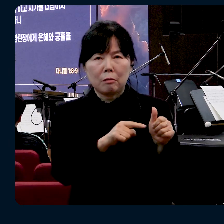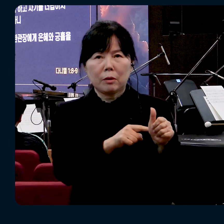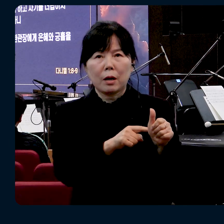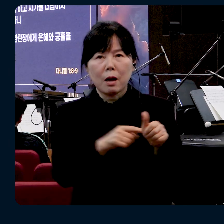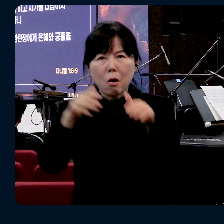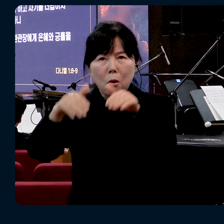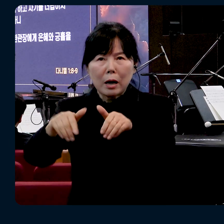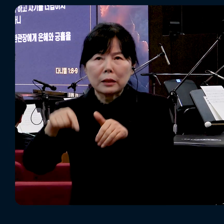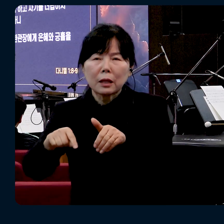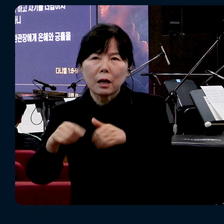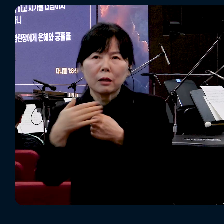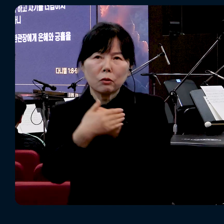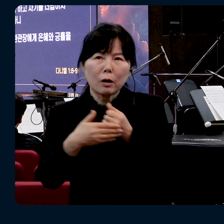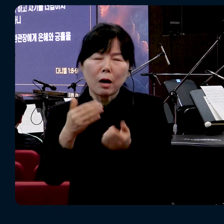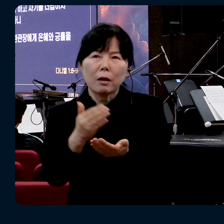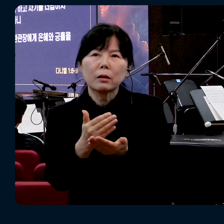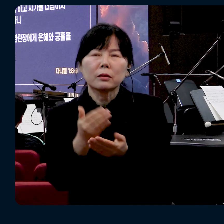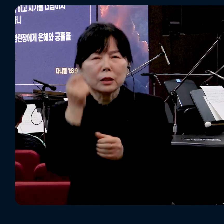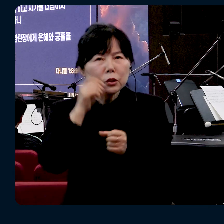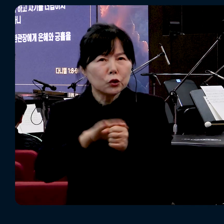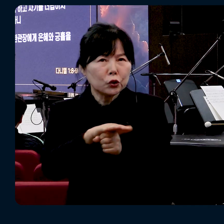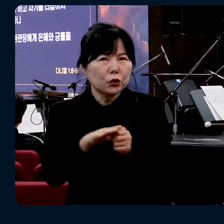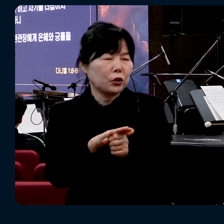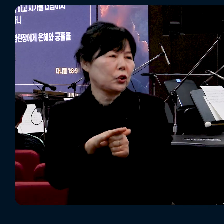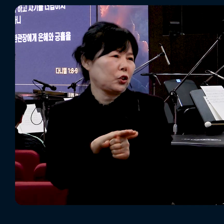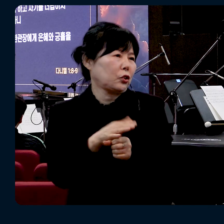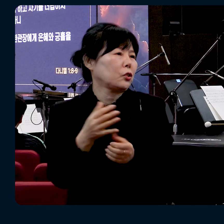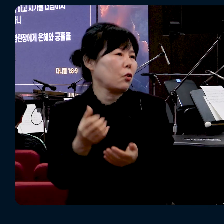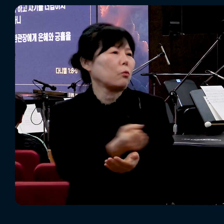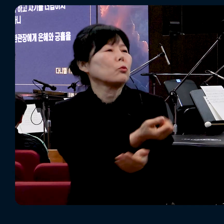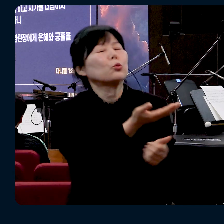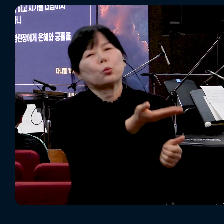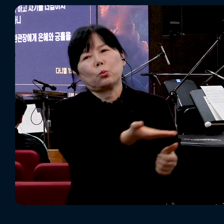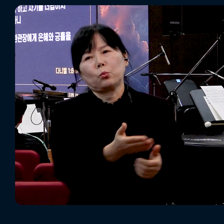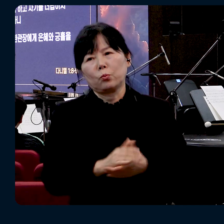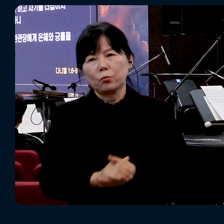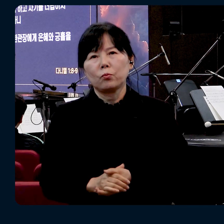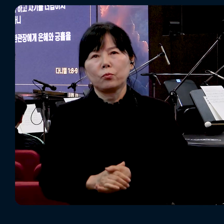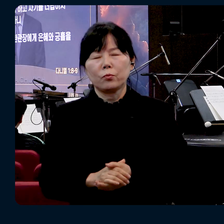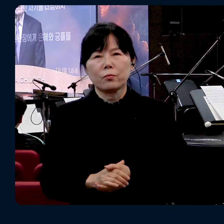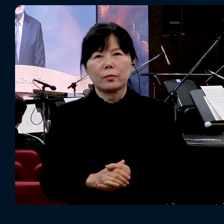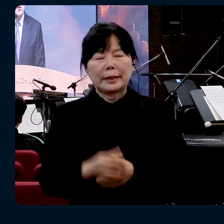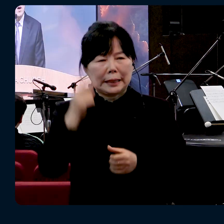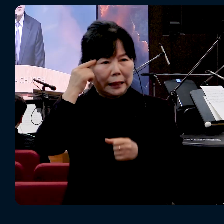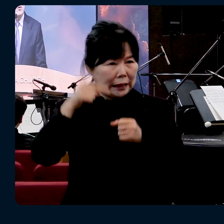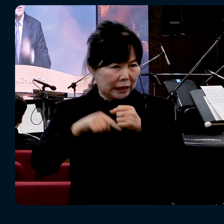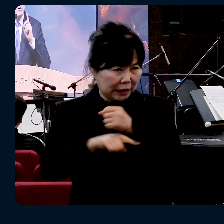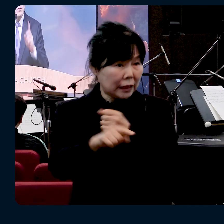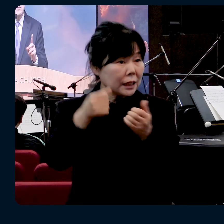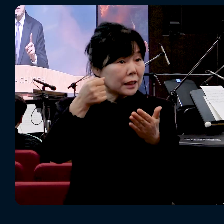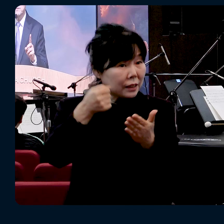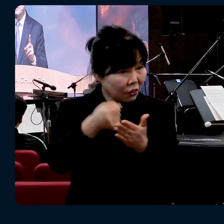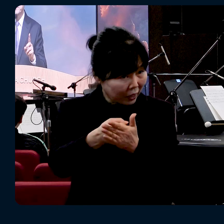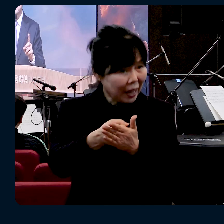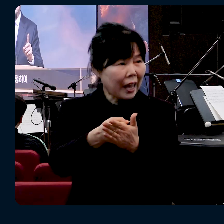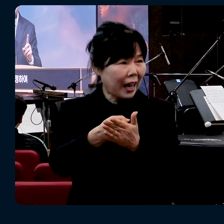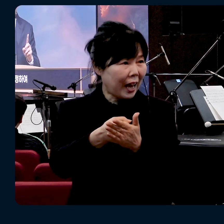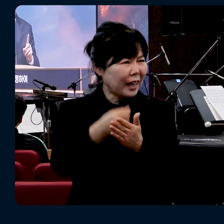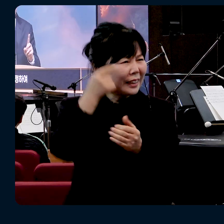다니엘로 하여금 환관장에게 은혜와 긍휼을 얻게 하신지라. 뜻을 정하여, 바로